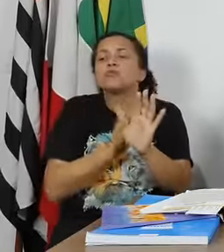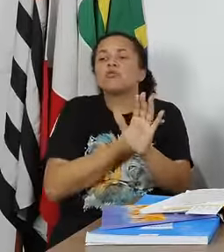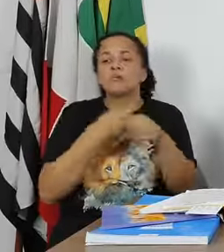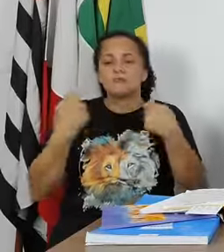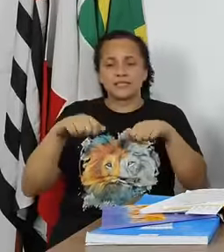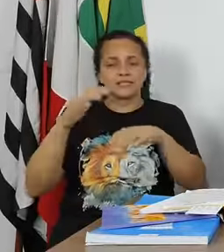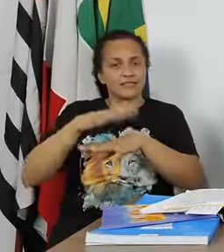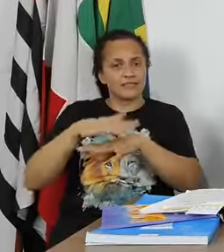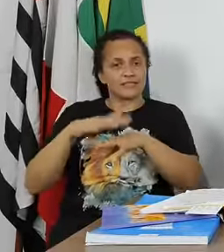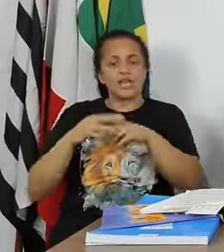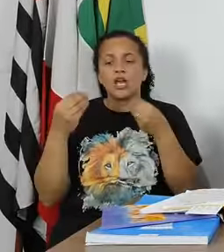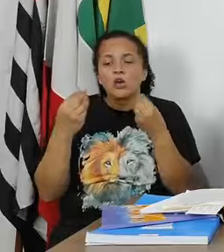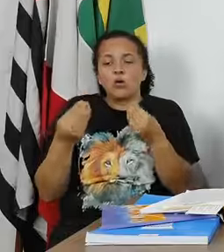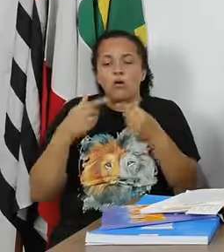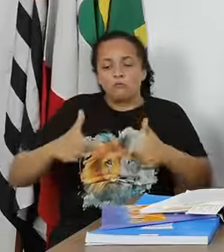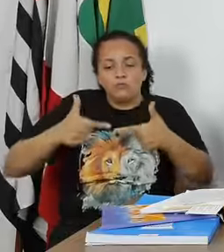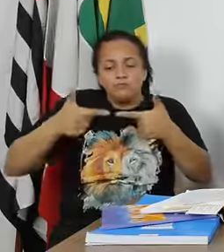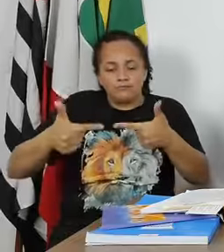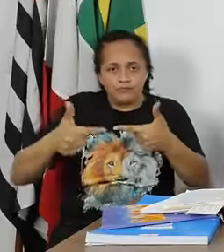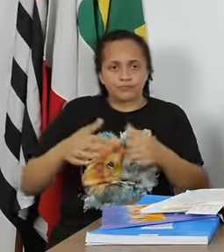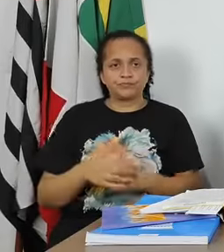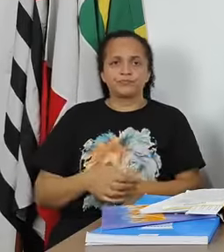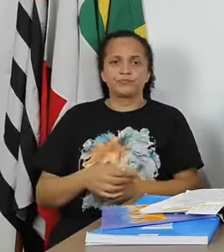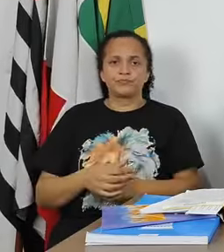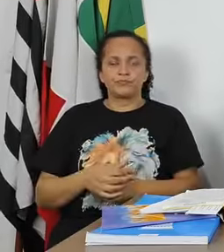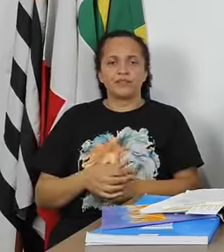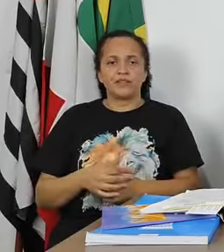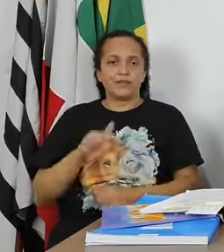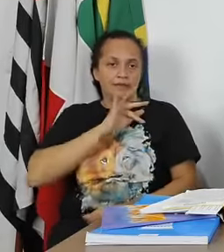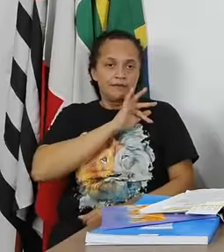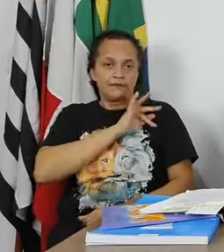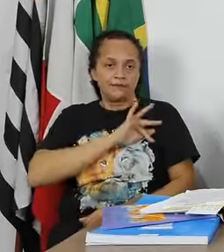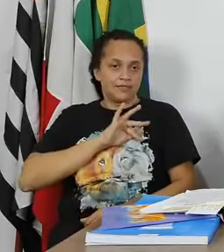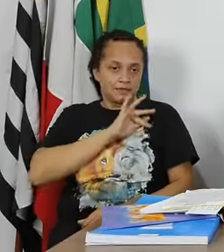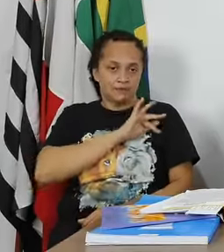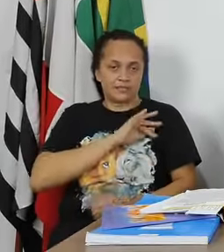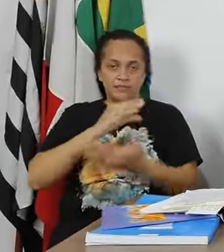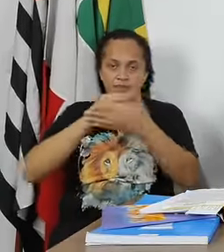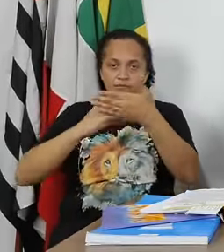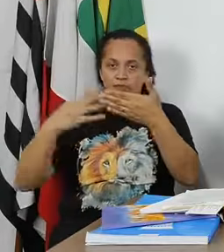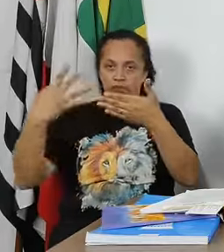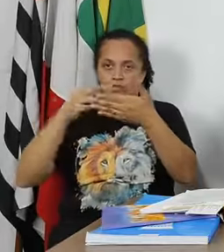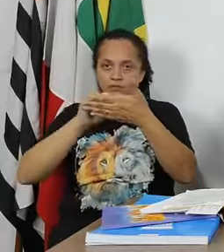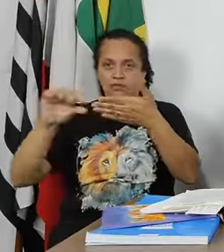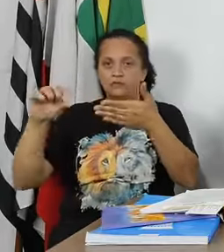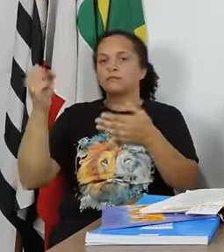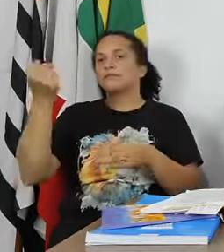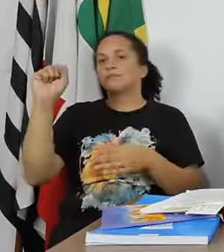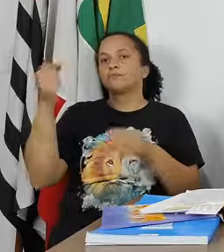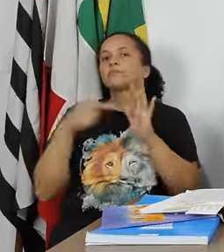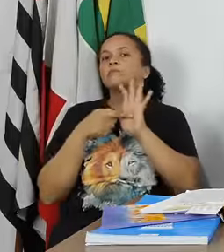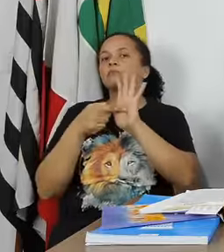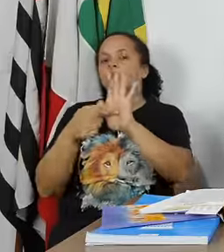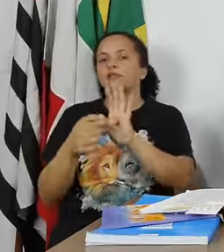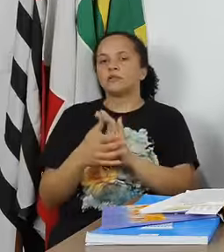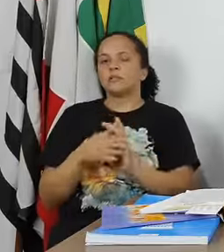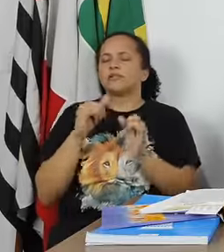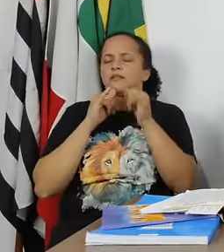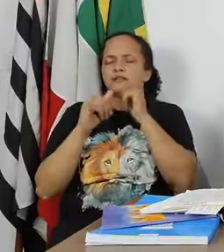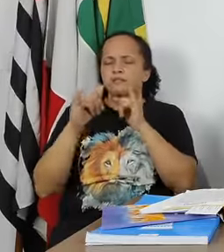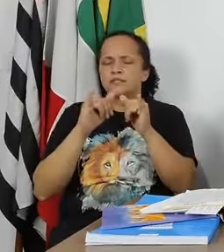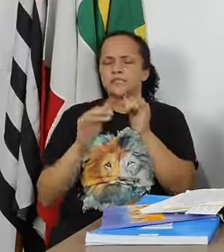como proceder. Filipenses 4:8 é outro texto magnífico, né? Que ele fala: ó, finalmente, irmãos, tudo que é